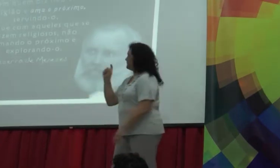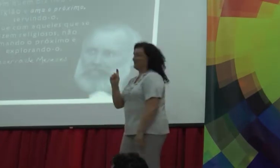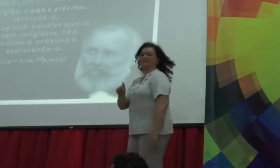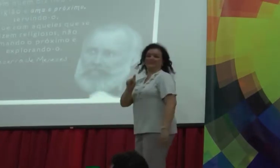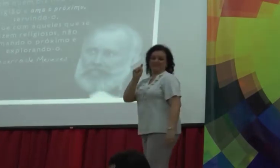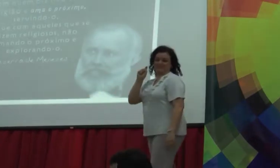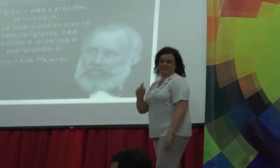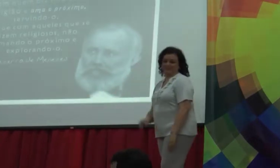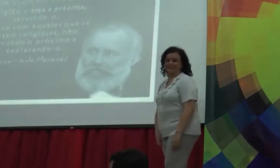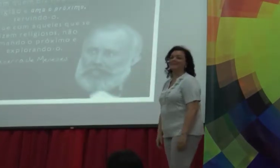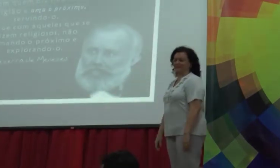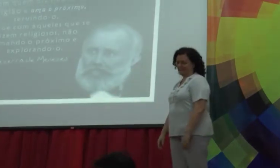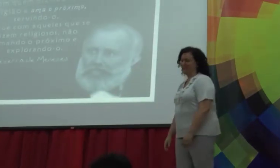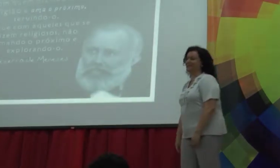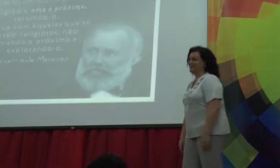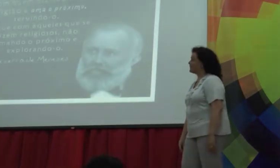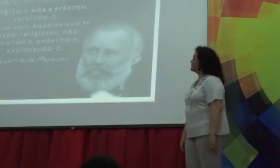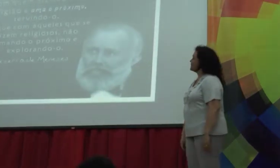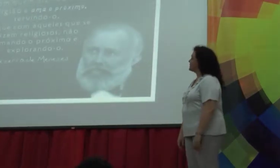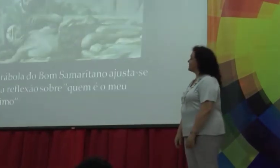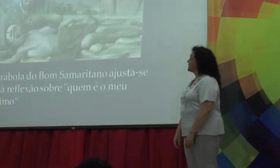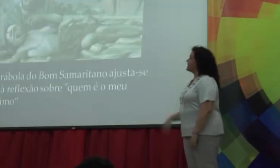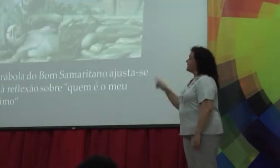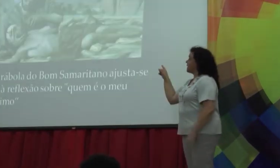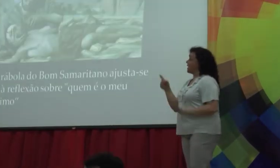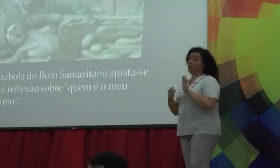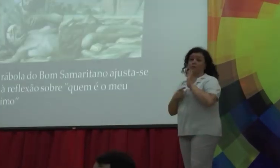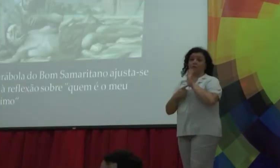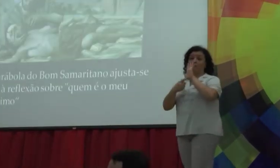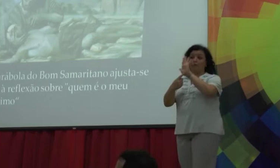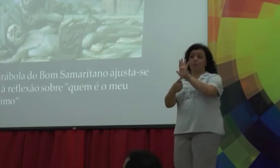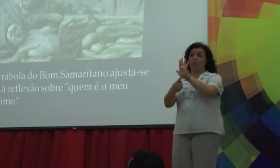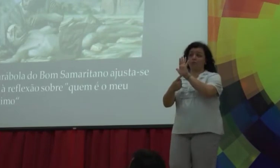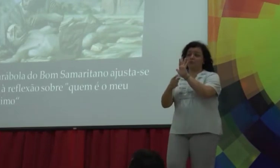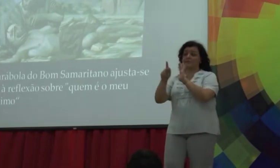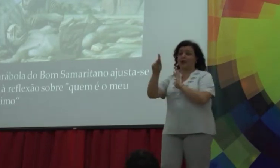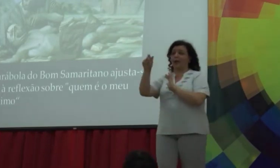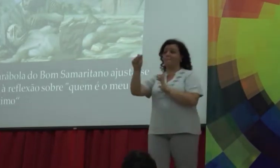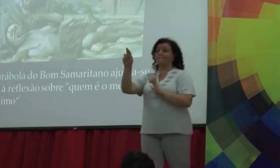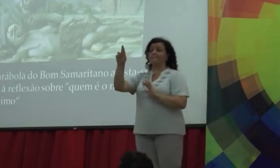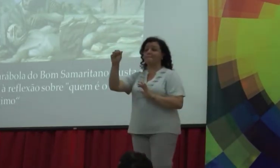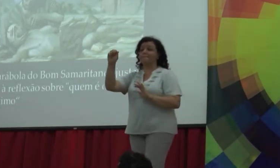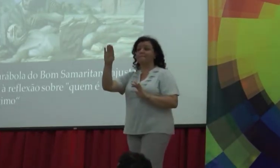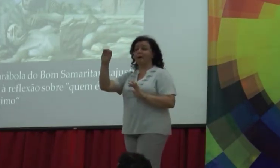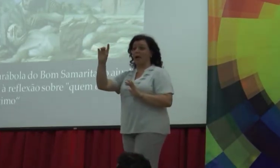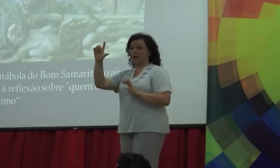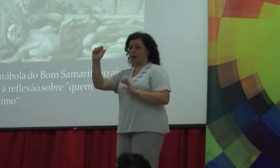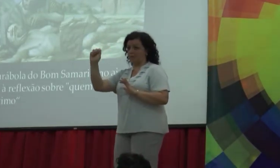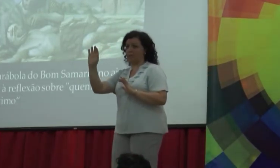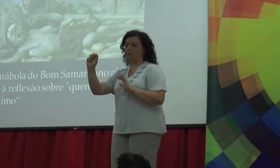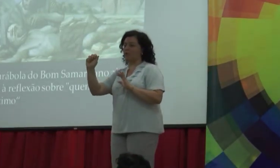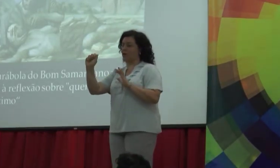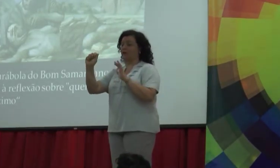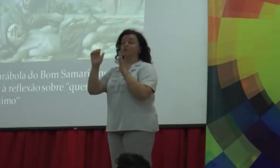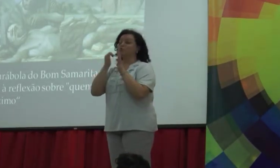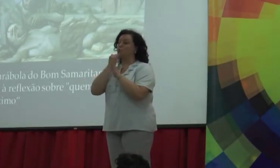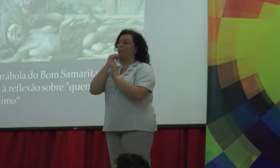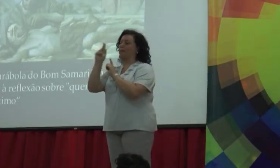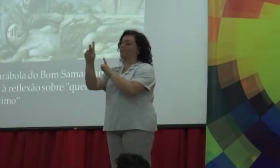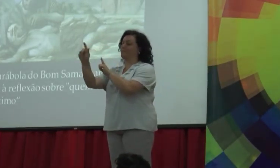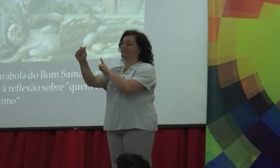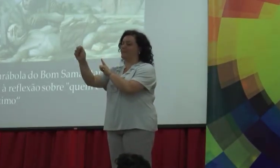pensamento. Então eu vou mostrar. mostrar para vocês a